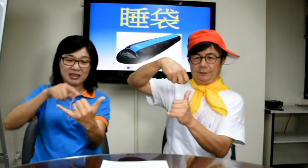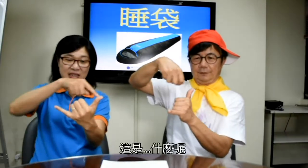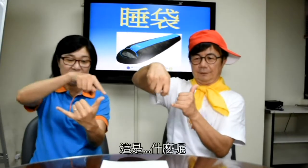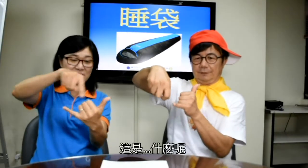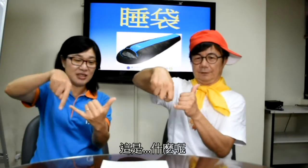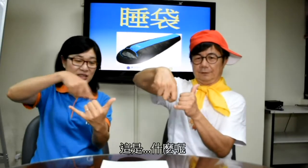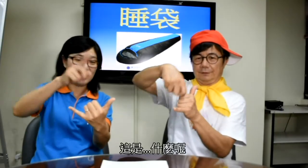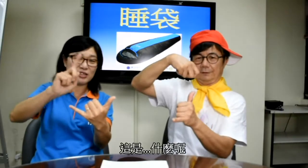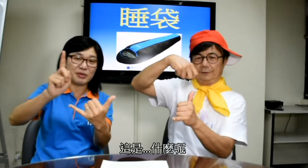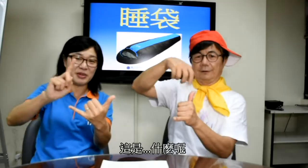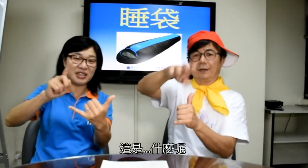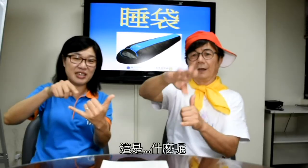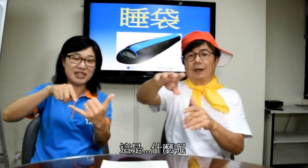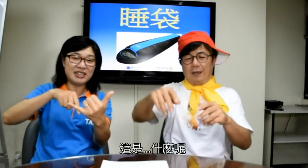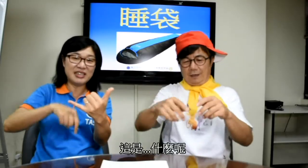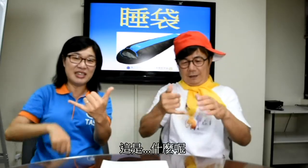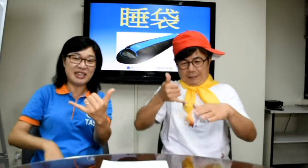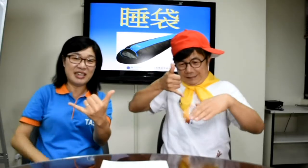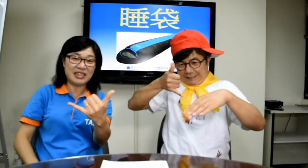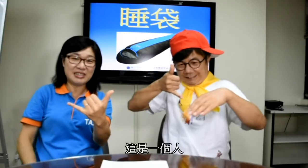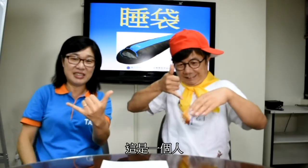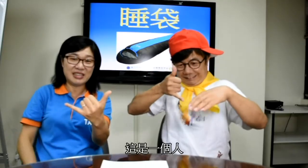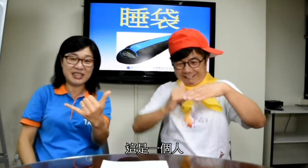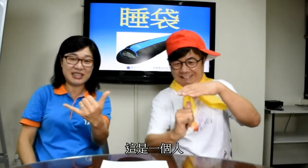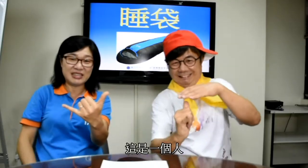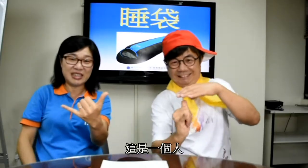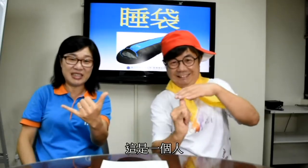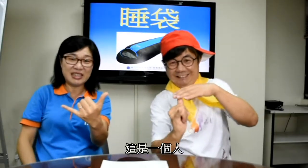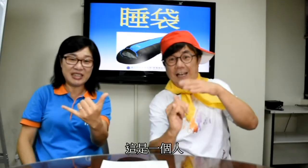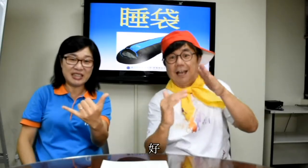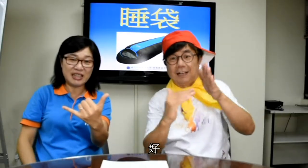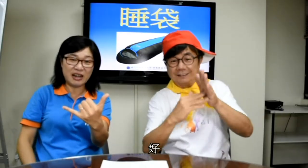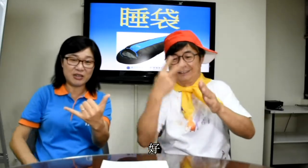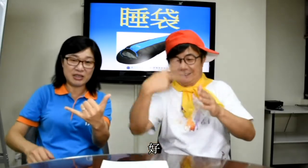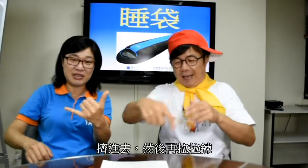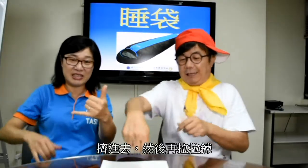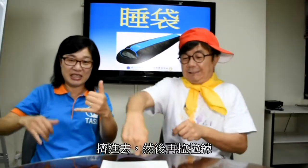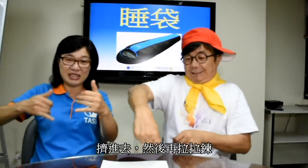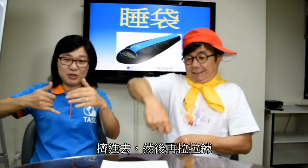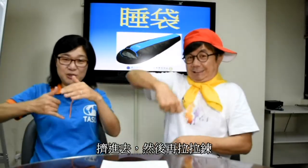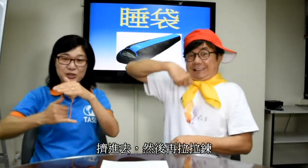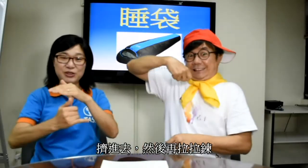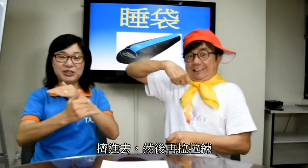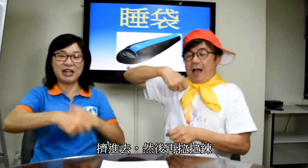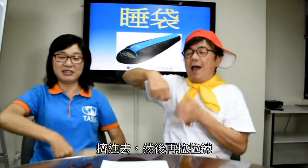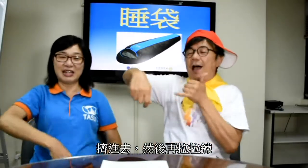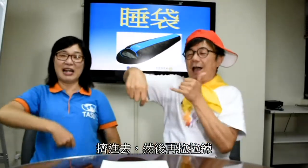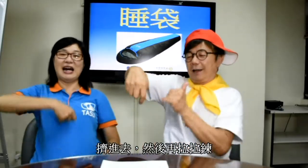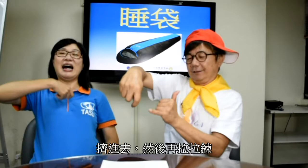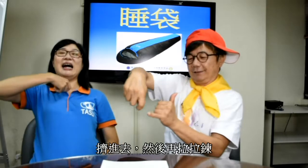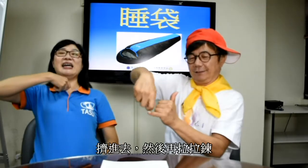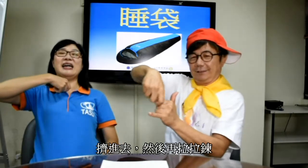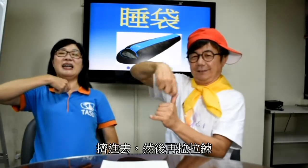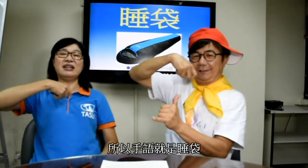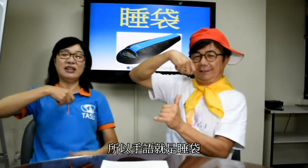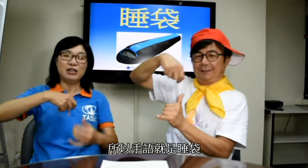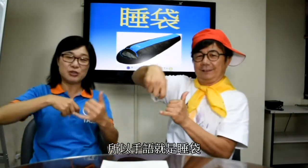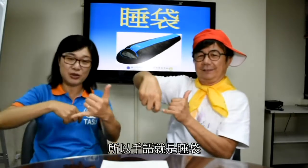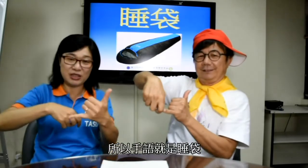这是什么呢？这是一个人，挤进去，然后再拉拉链，所以手